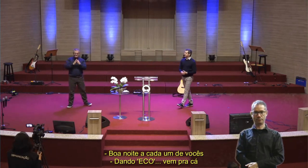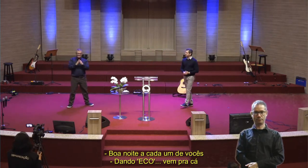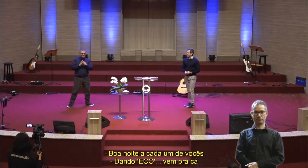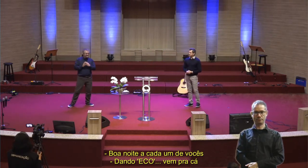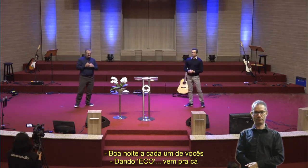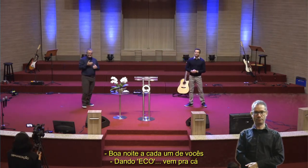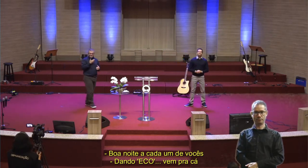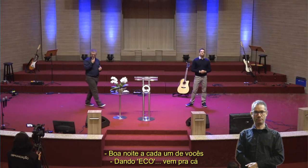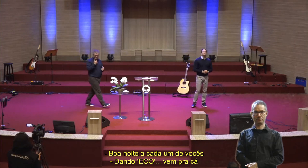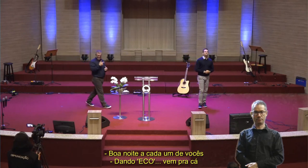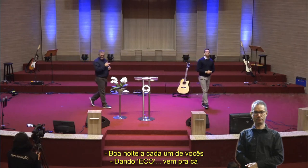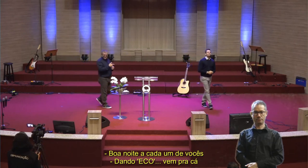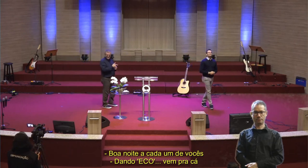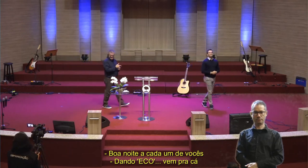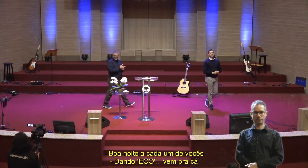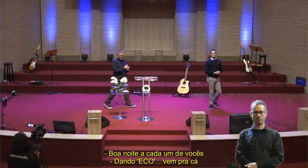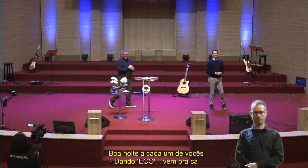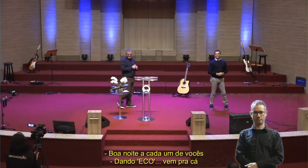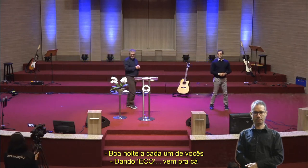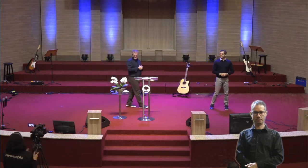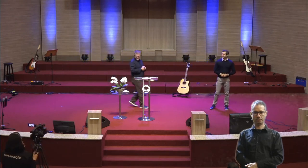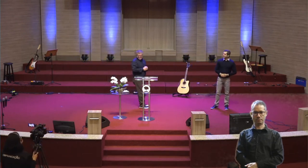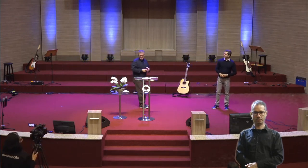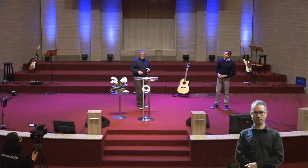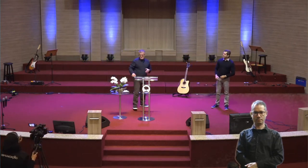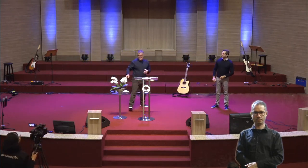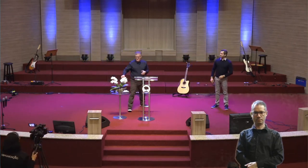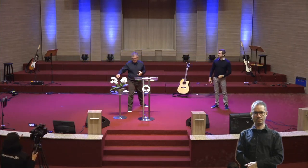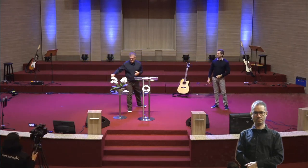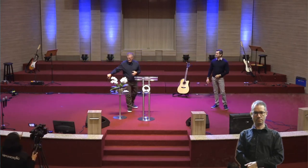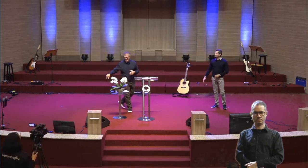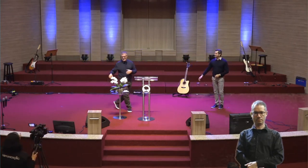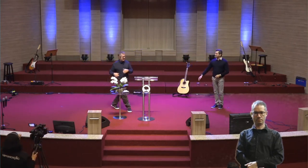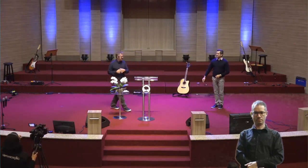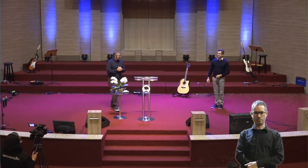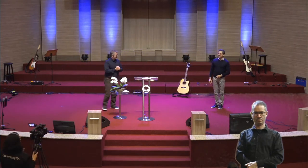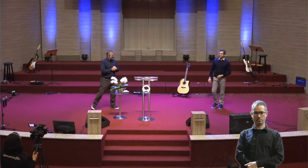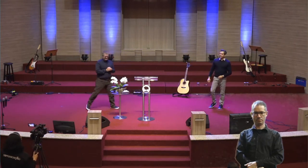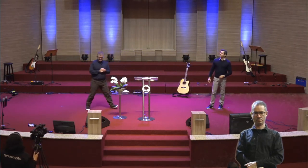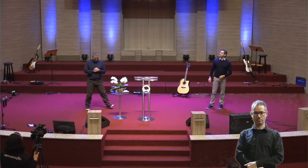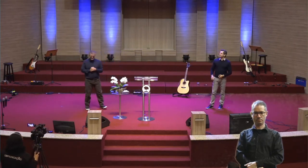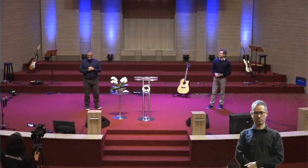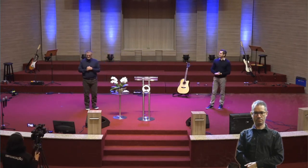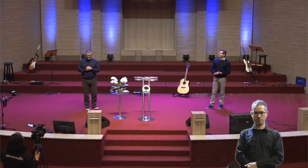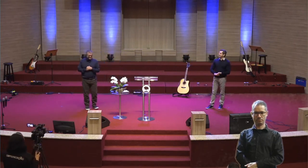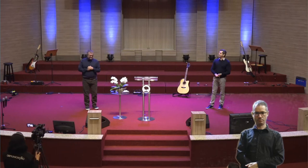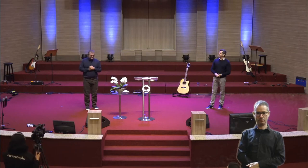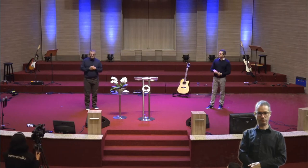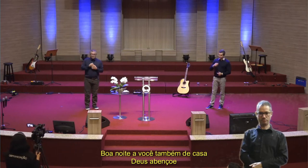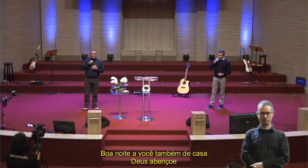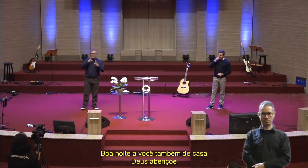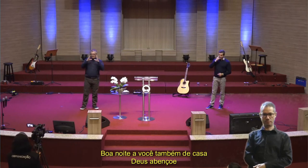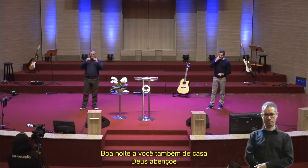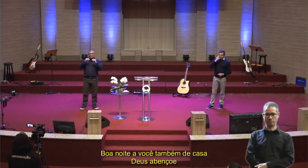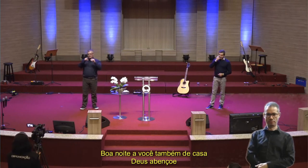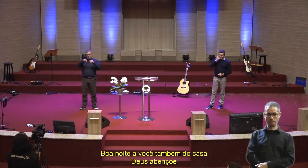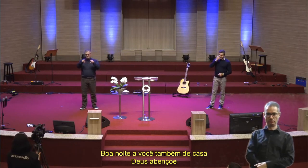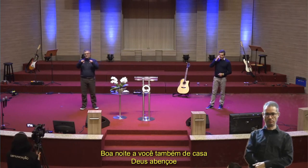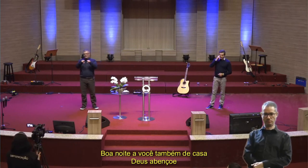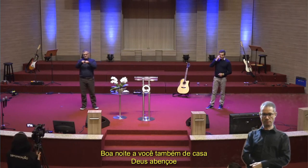esse eco aí. Melhor aqui? É. Fica. Aqui? É. Aí mesmo? Então tá bom. Boa noite a você